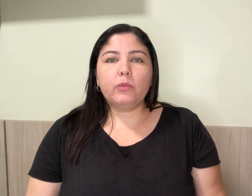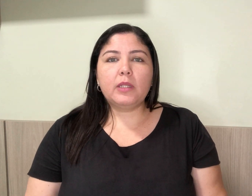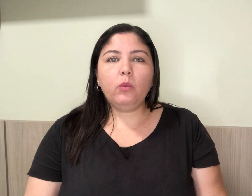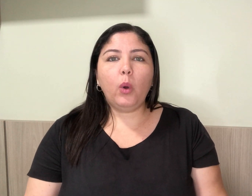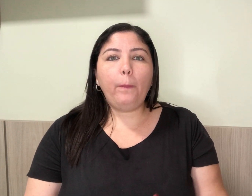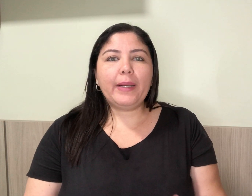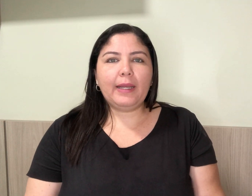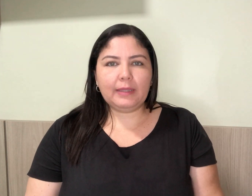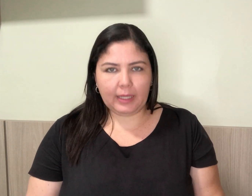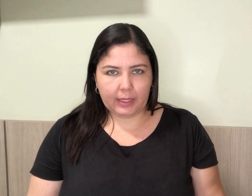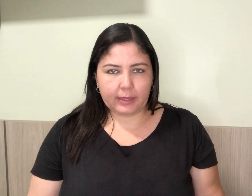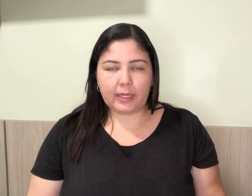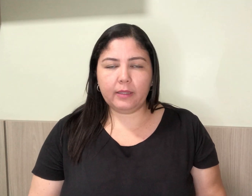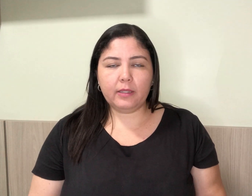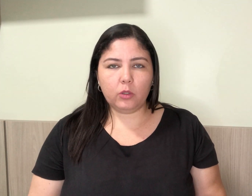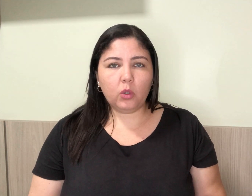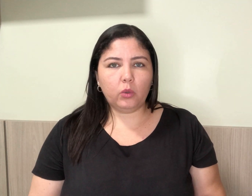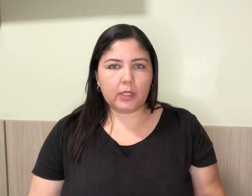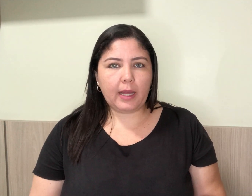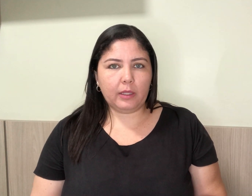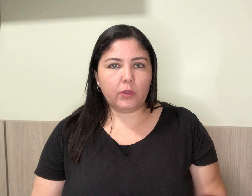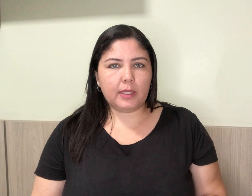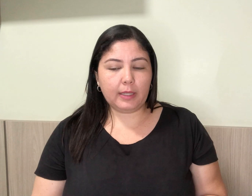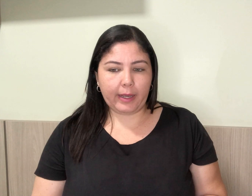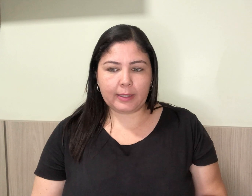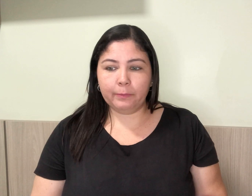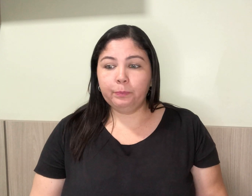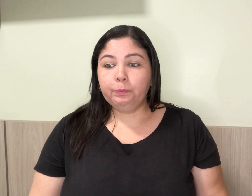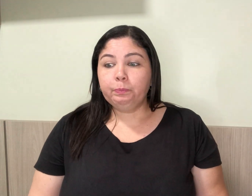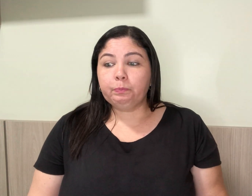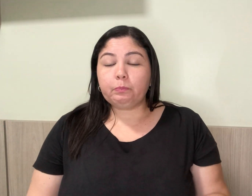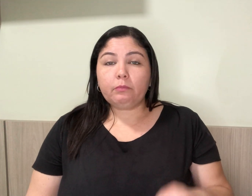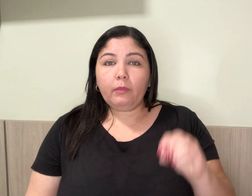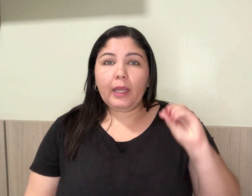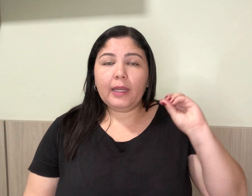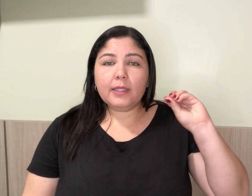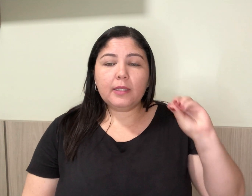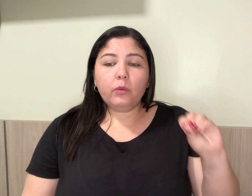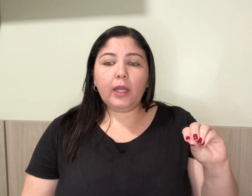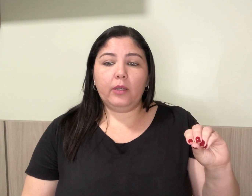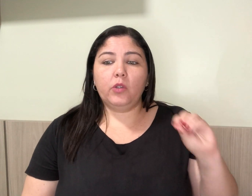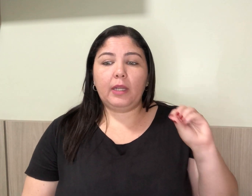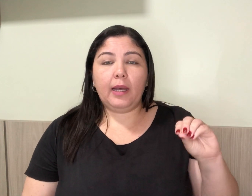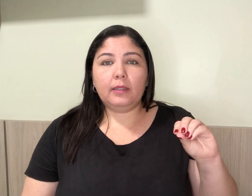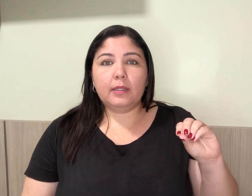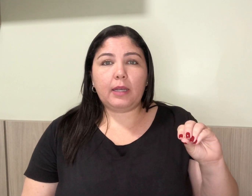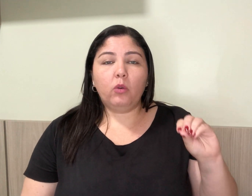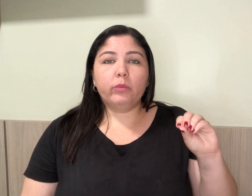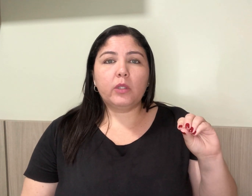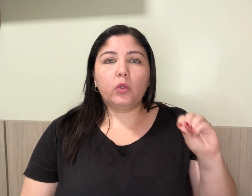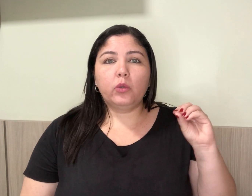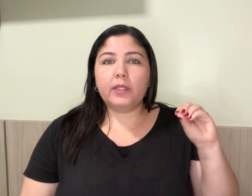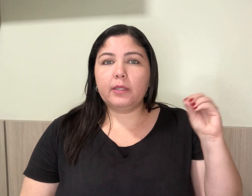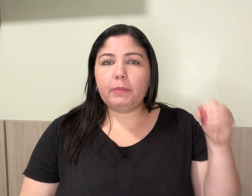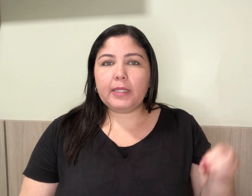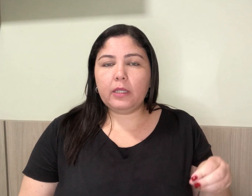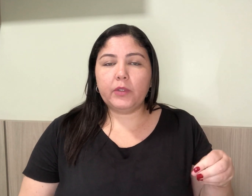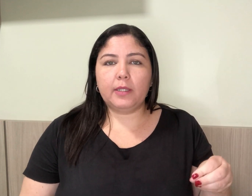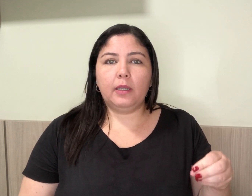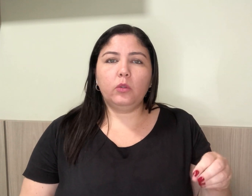não compreender certas estruturas da língua de sinais. Elas estão relacionadas a algumas estruturas específicas, tanto no